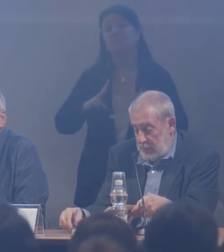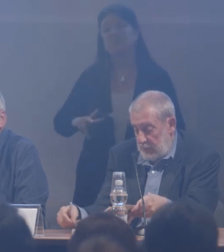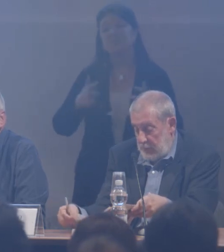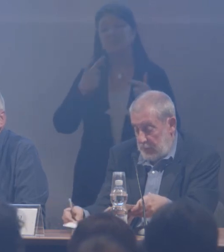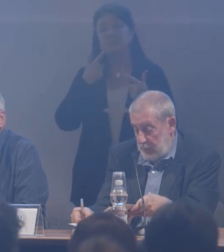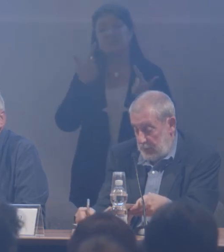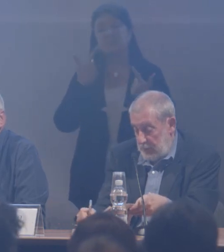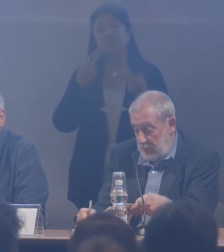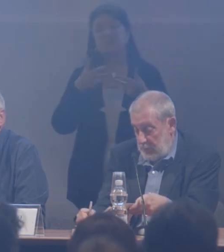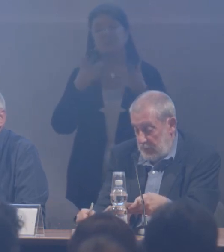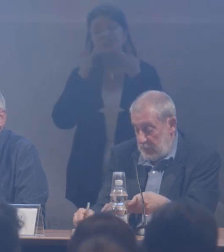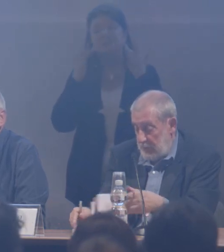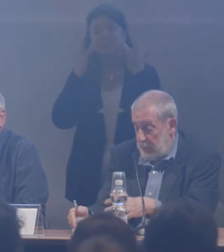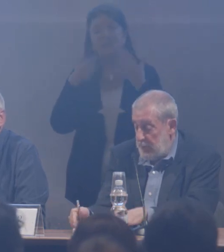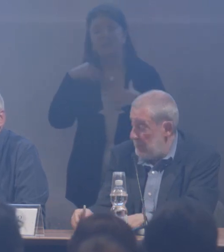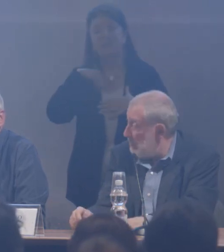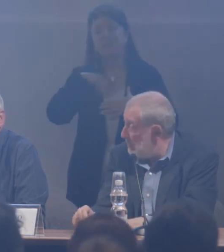cui